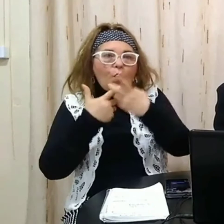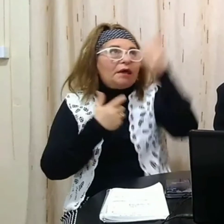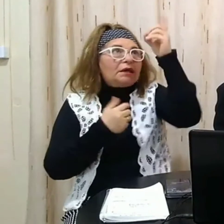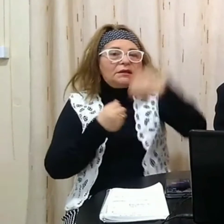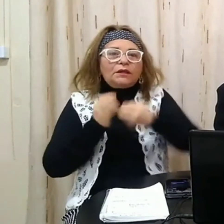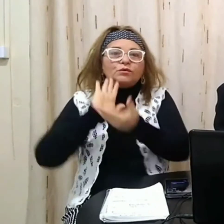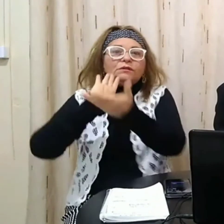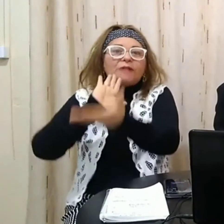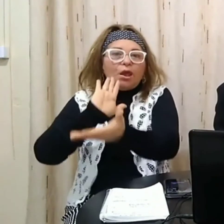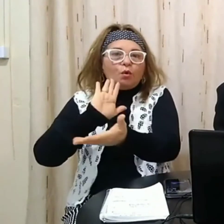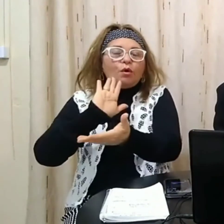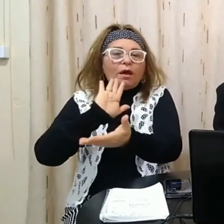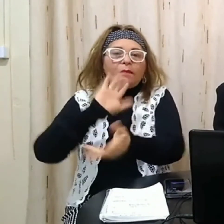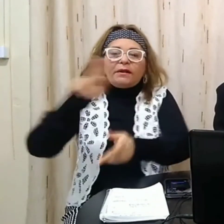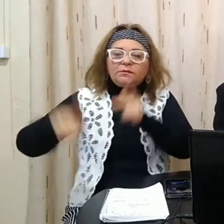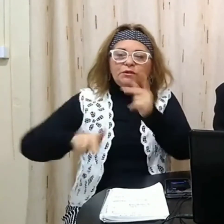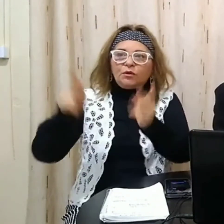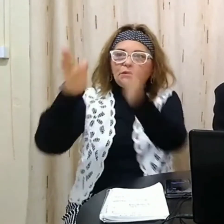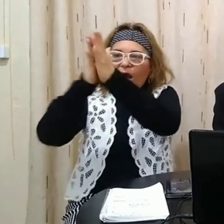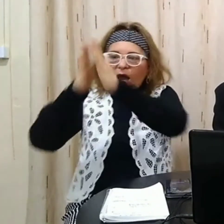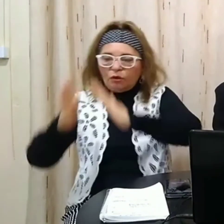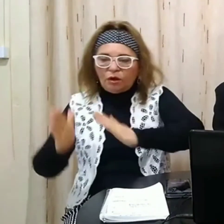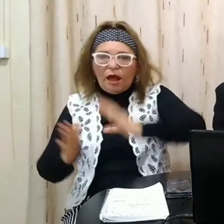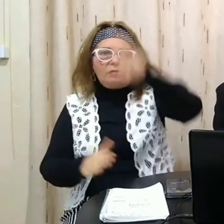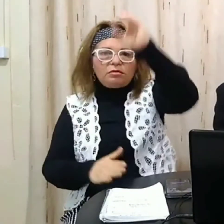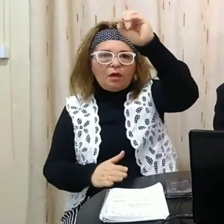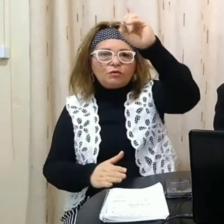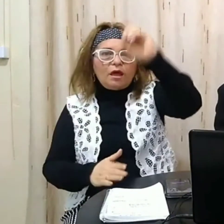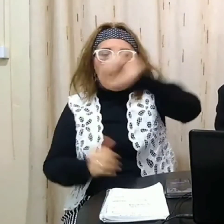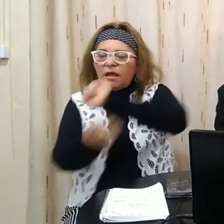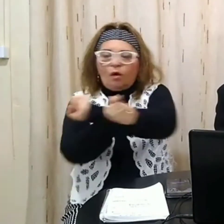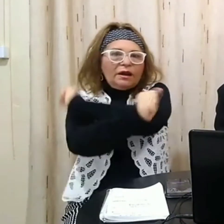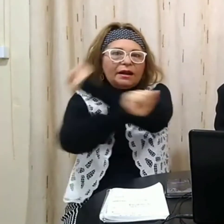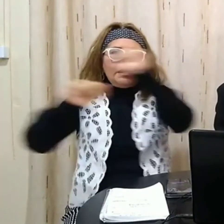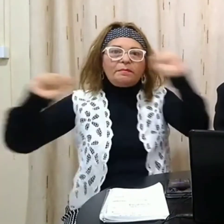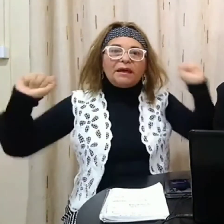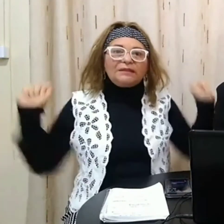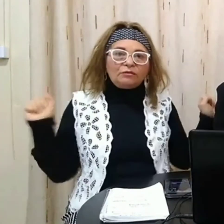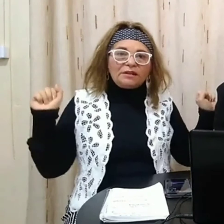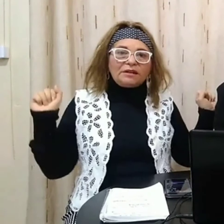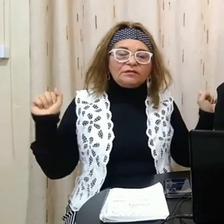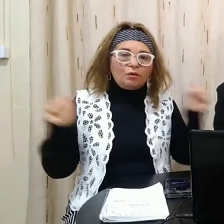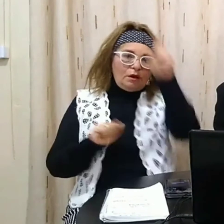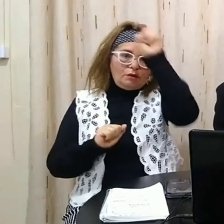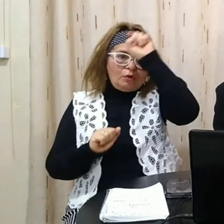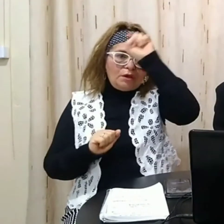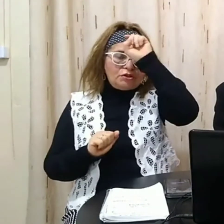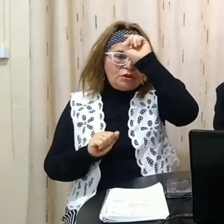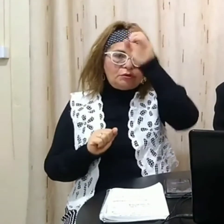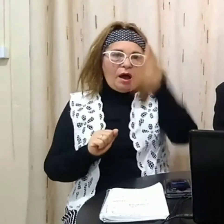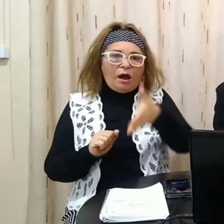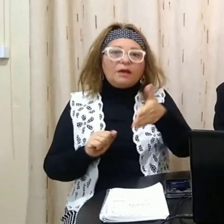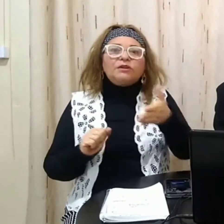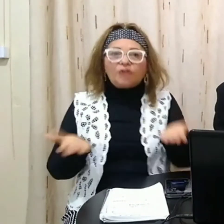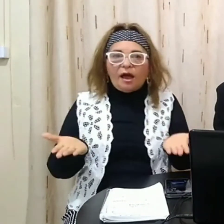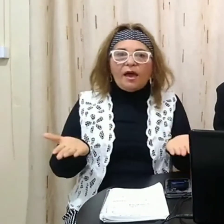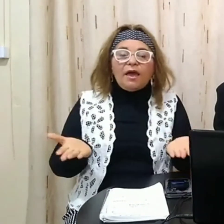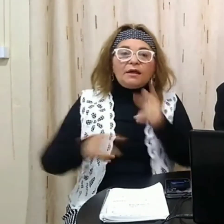foi bênção de Deus, que Deus mandou para libertá-los da escravidão do Egito. E eles foram